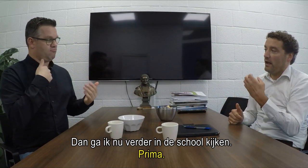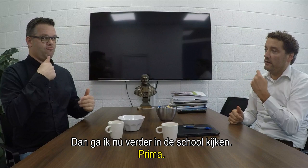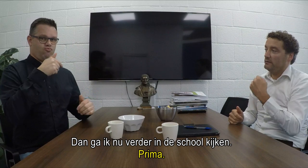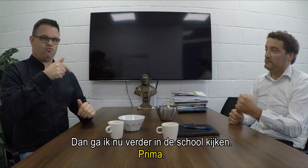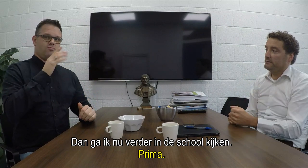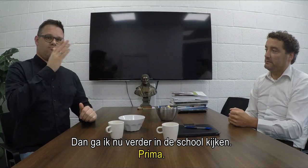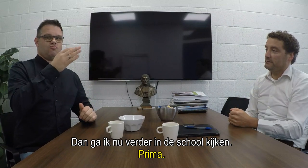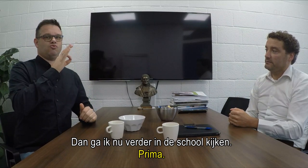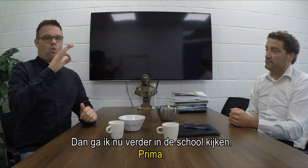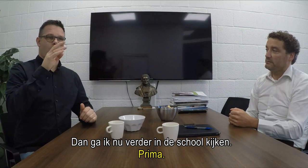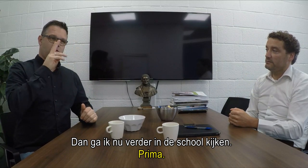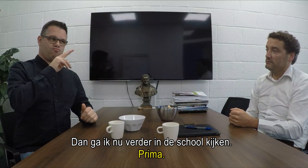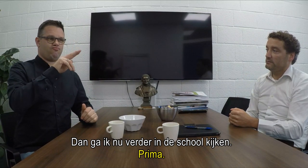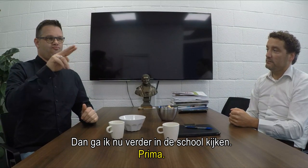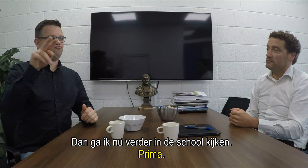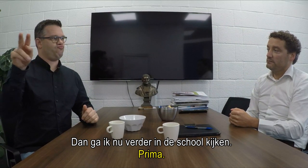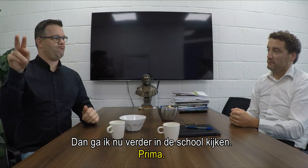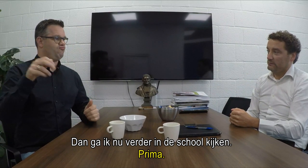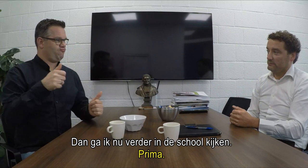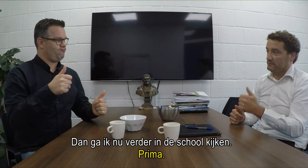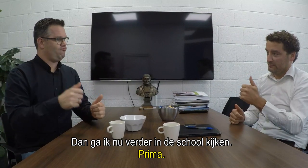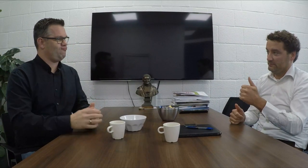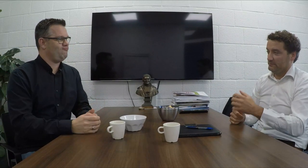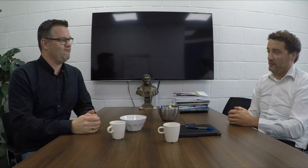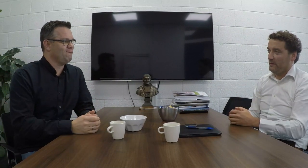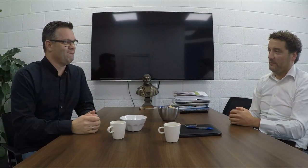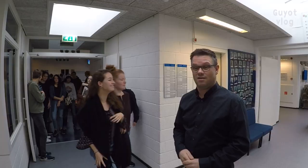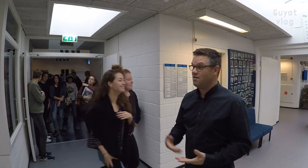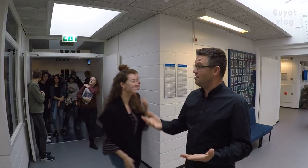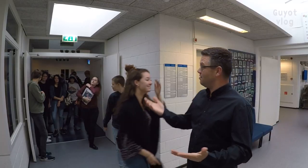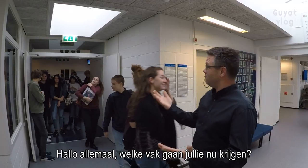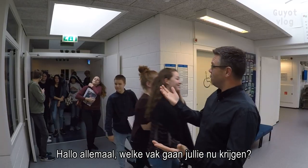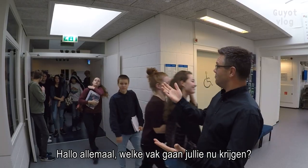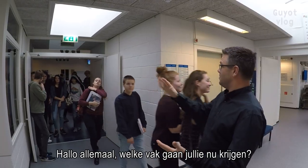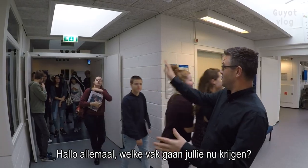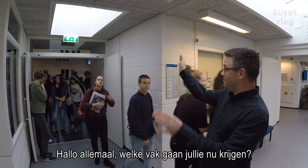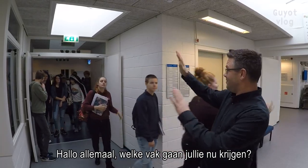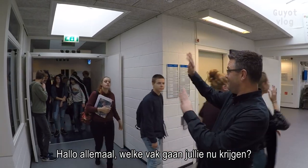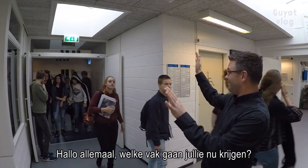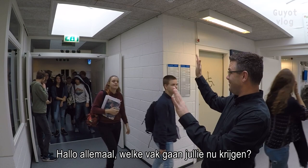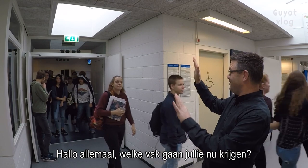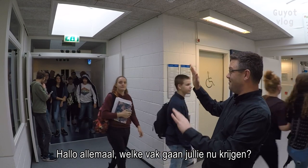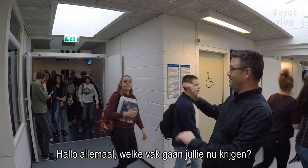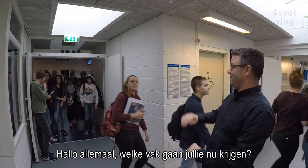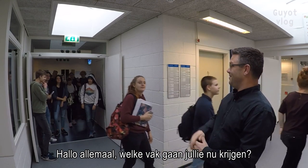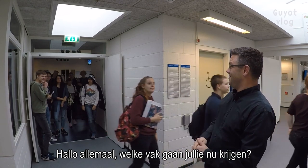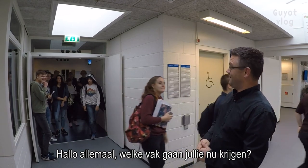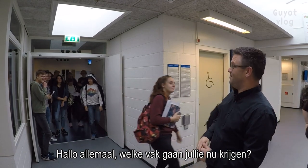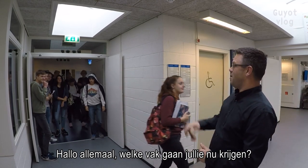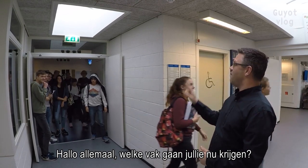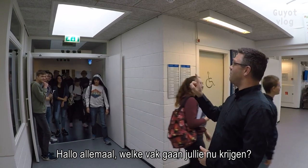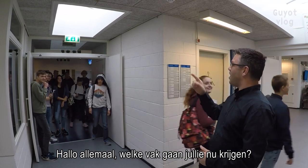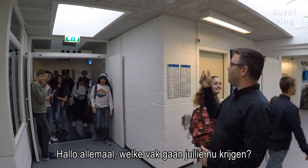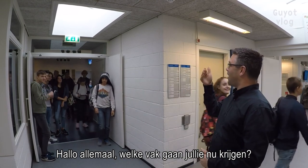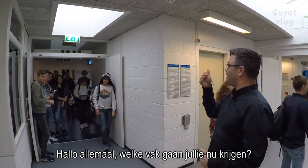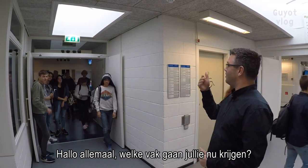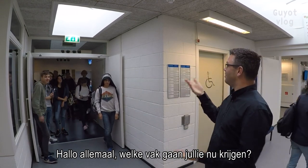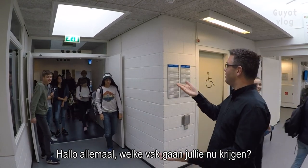ik nu verder in de school kijken. Prima. Hallo allemaal. Welk vak gaan jullie krijgen